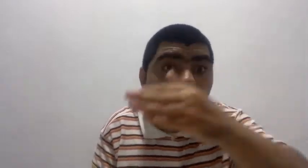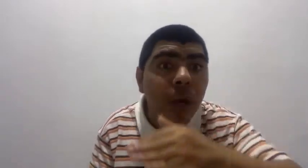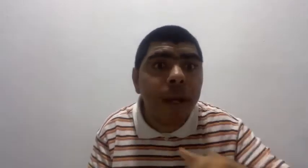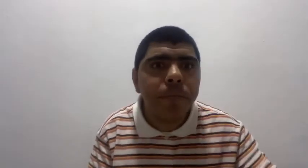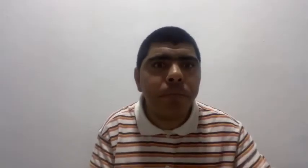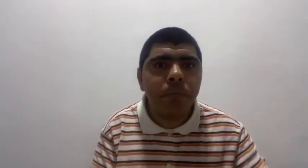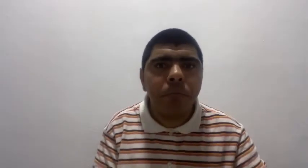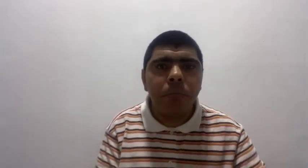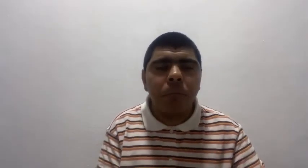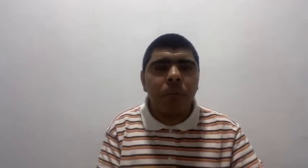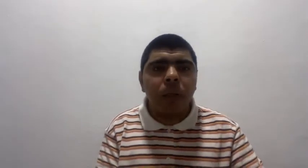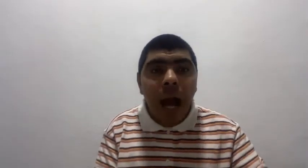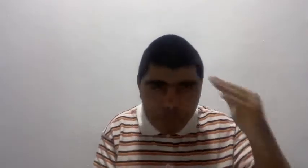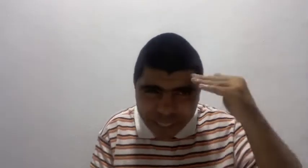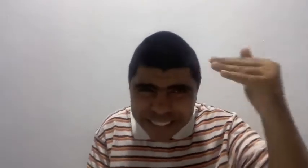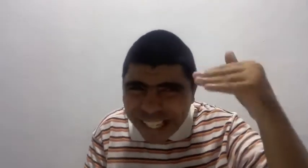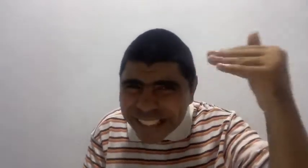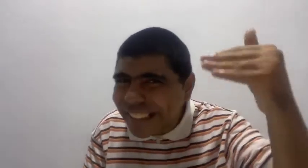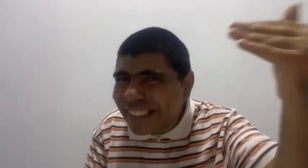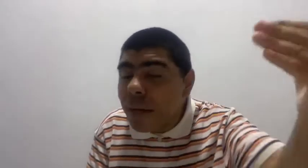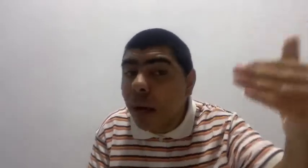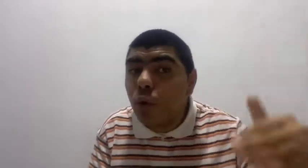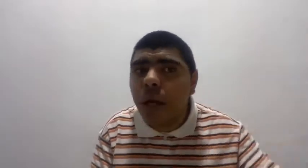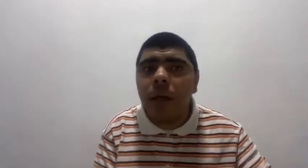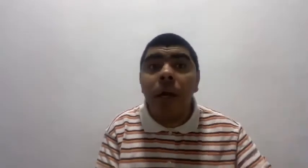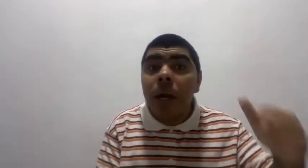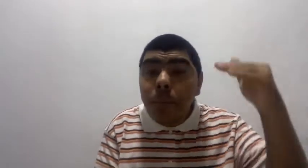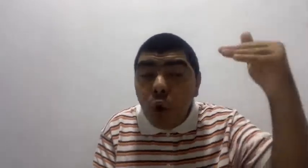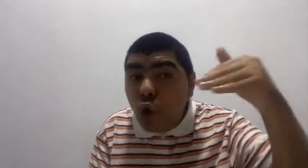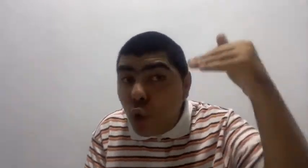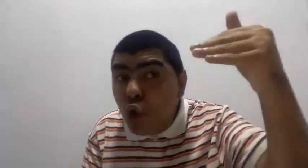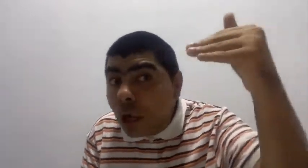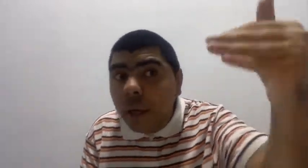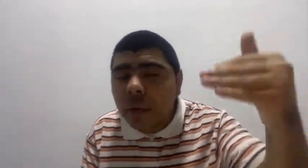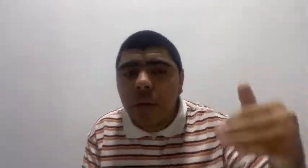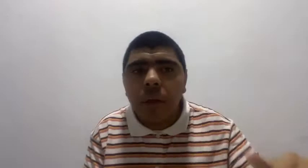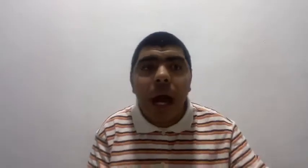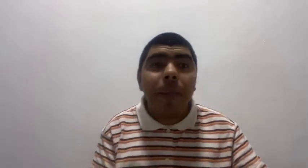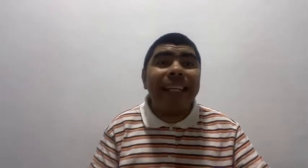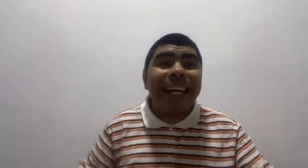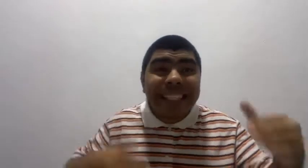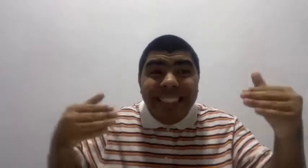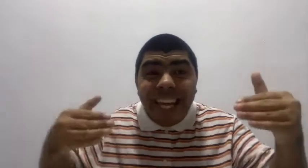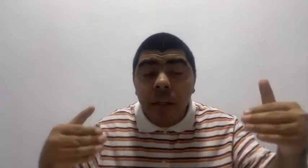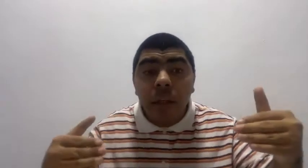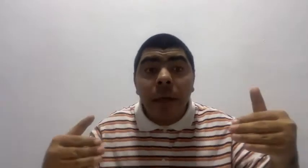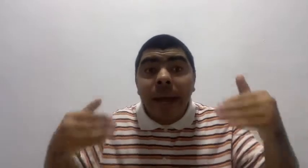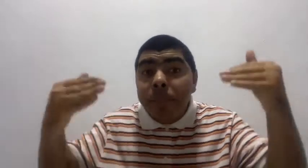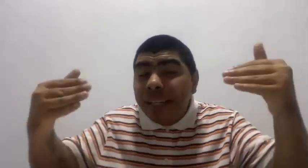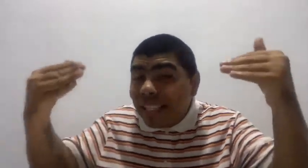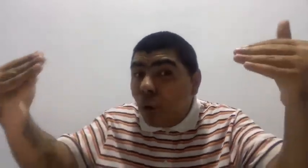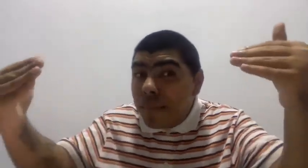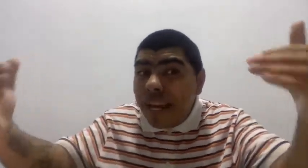madurez. Aprenda a alcanzar madurez. Procure, amén, crecer